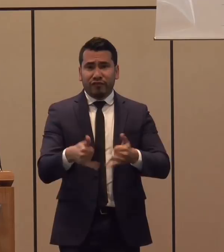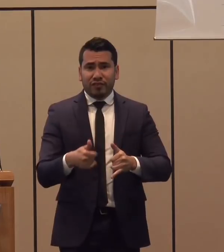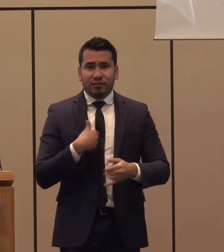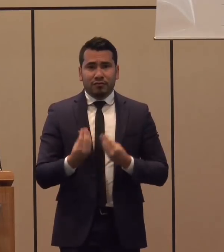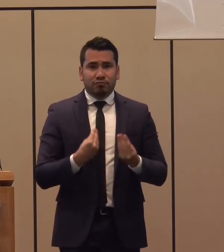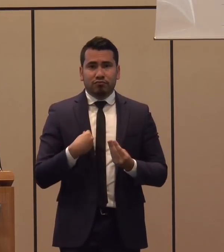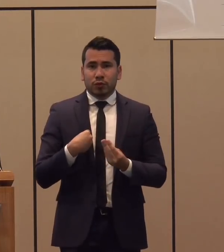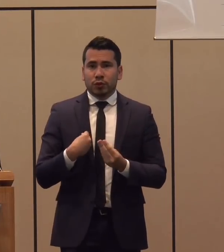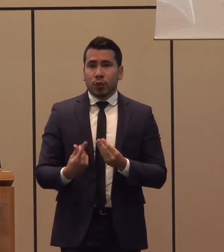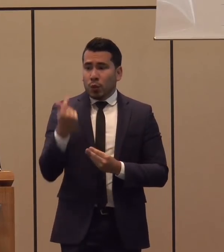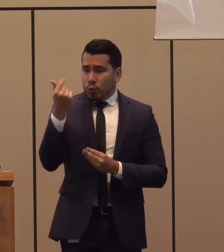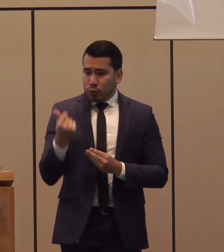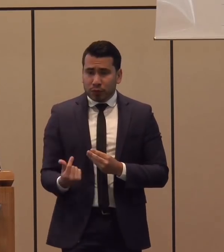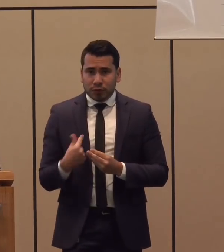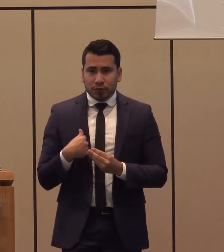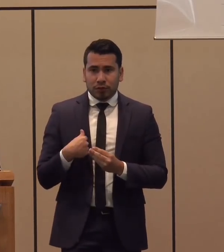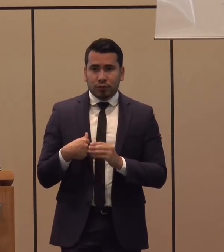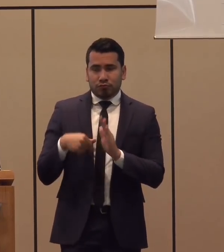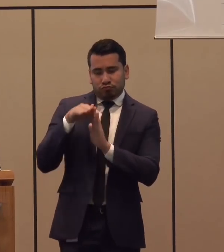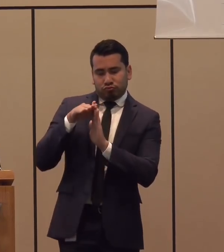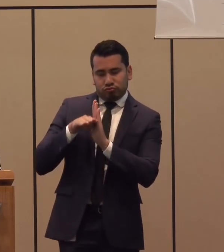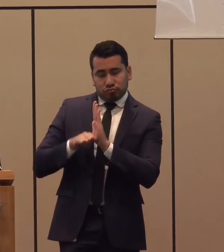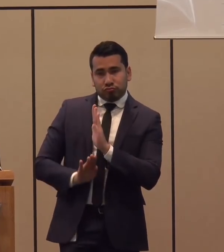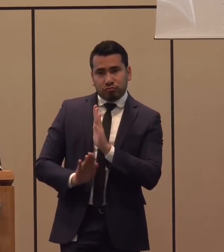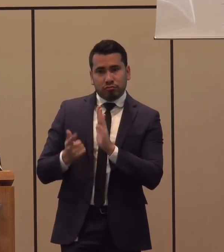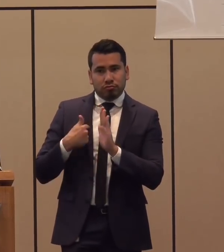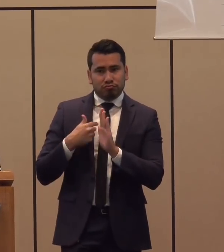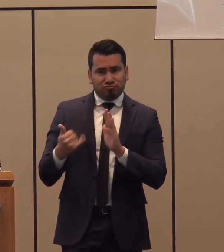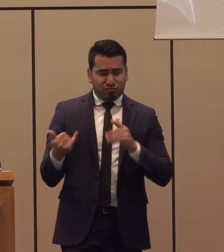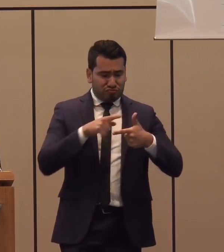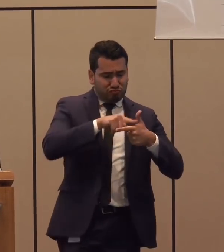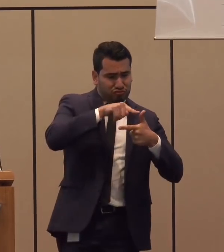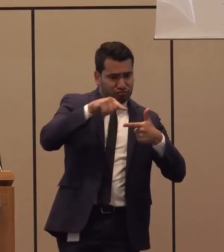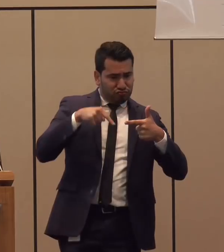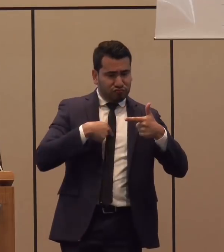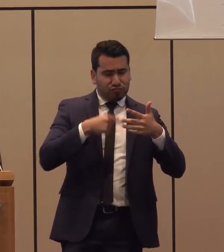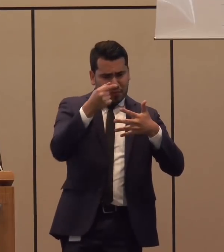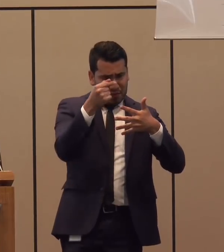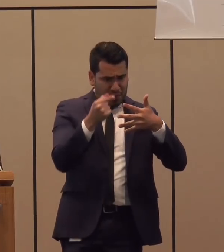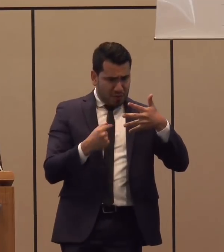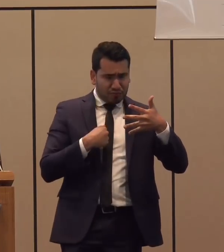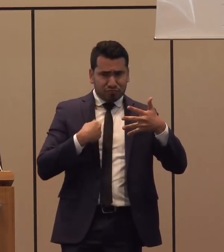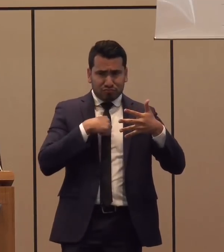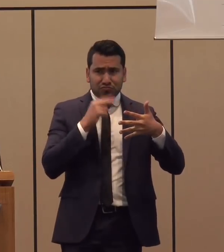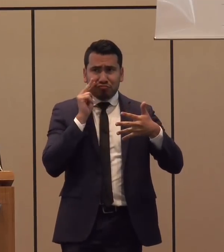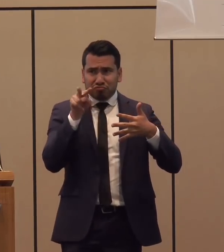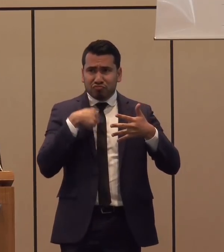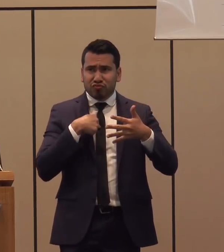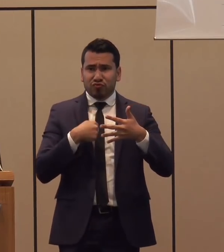económica se ha bajado el consumo hemos tenido unos índices que ya han empezado a repuntar si uno mira ya los consumos de